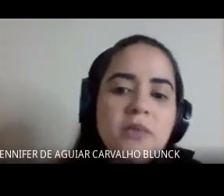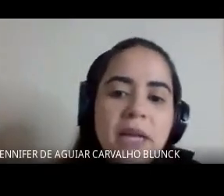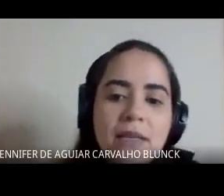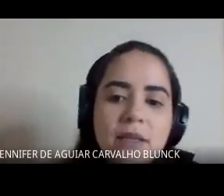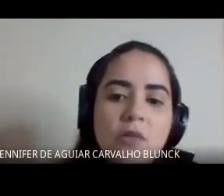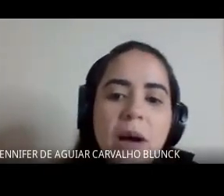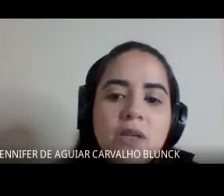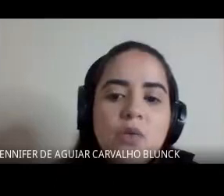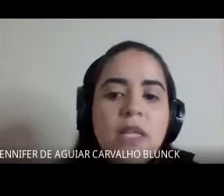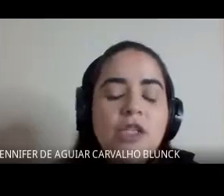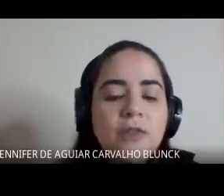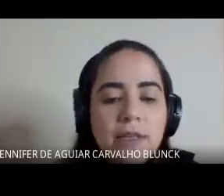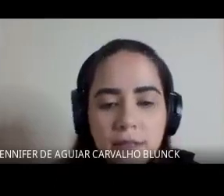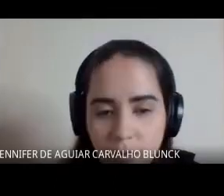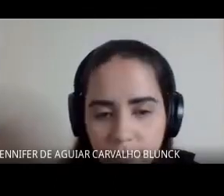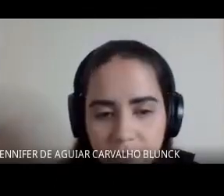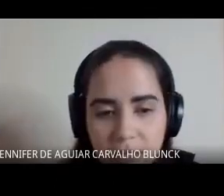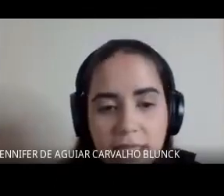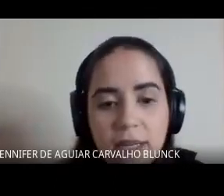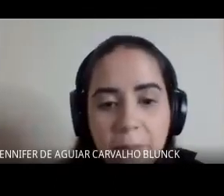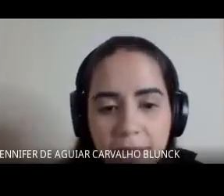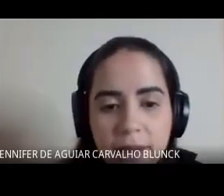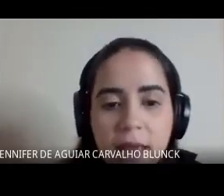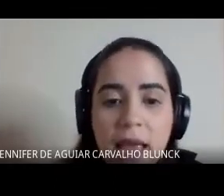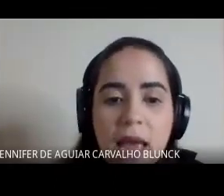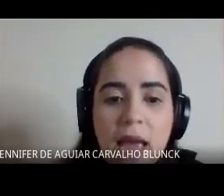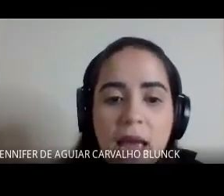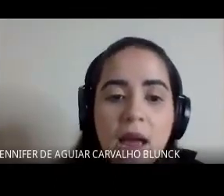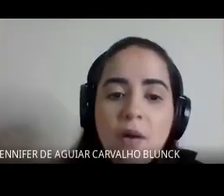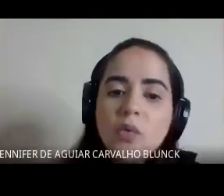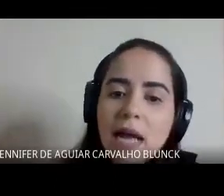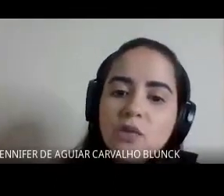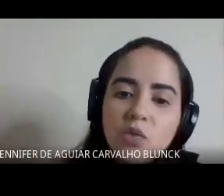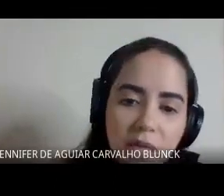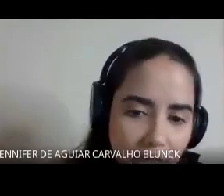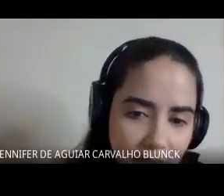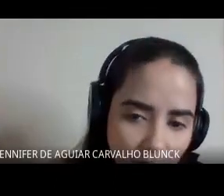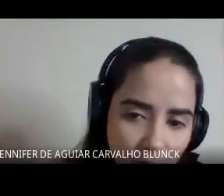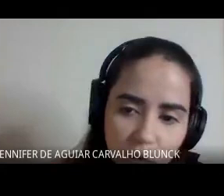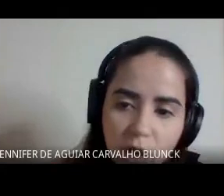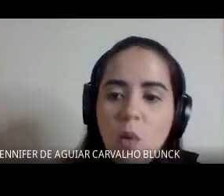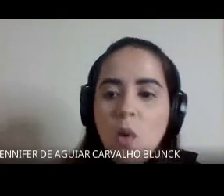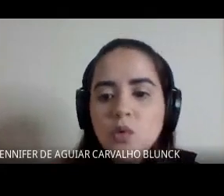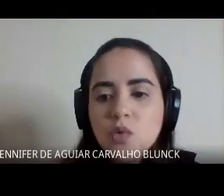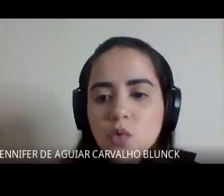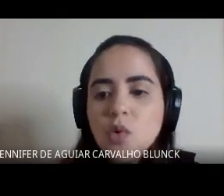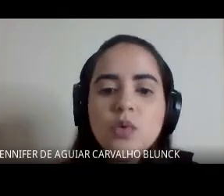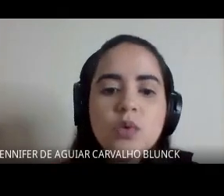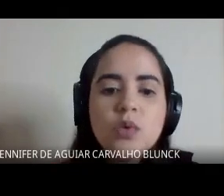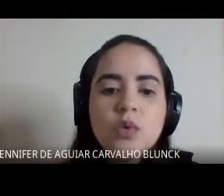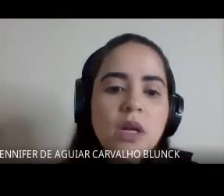da sociedade ouvinte como inspiração para sua identificação. Letra B. O contato de uma criança surda com